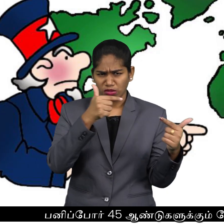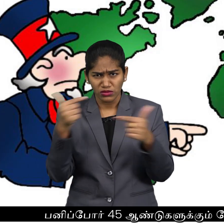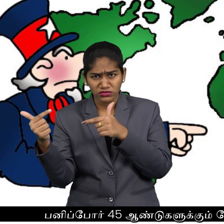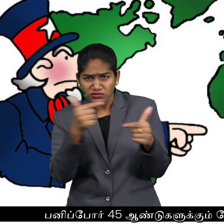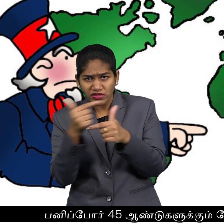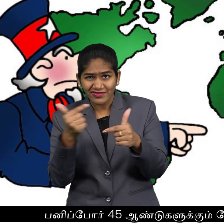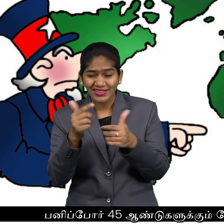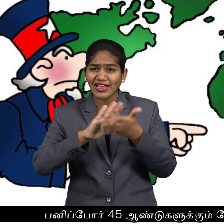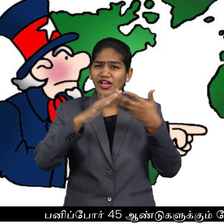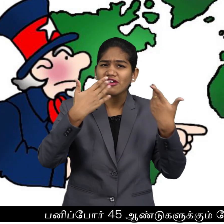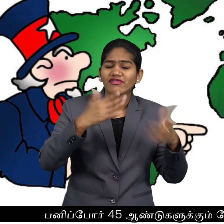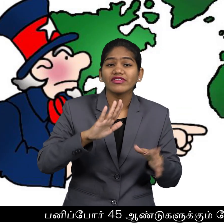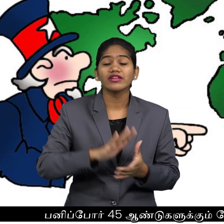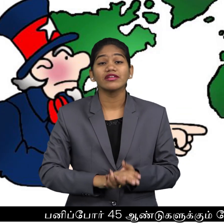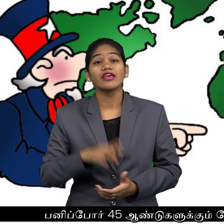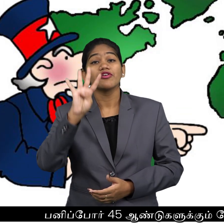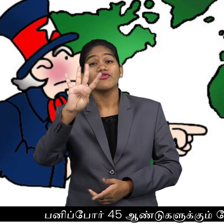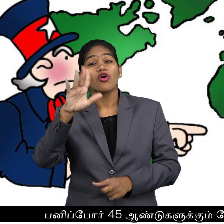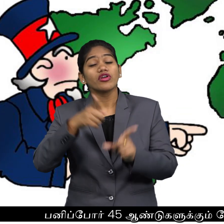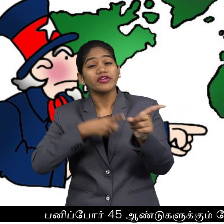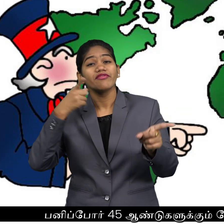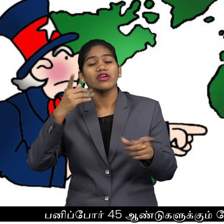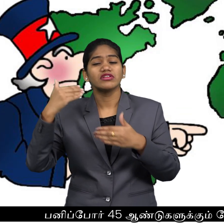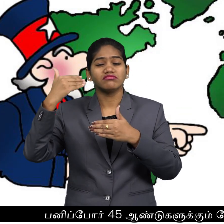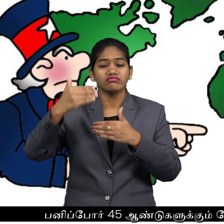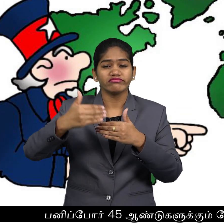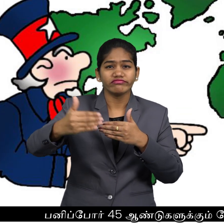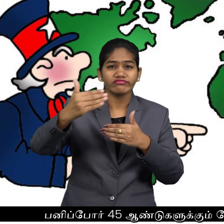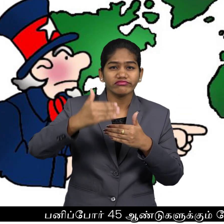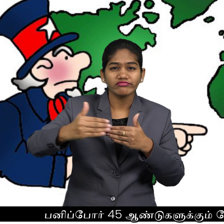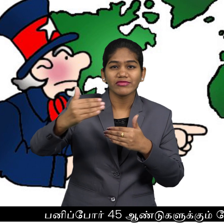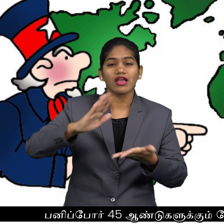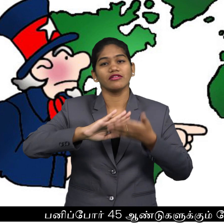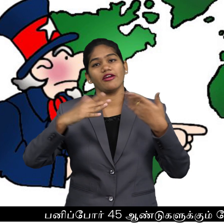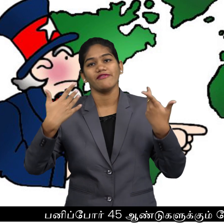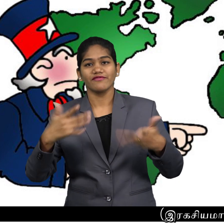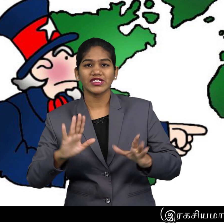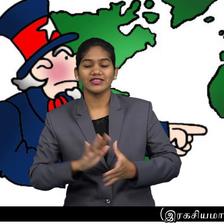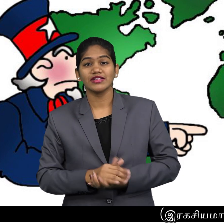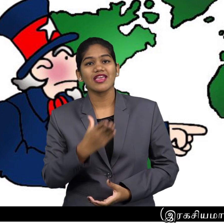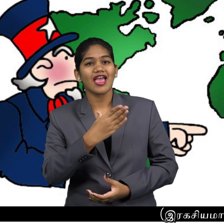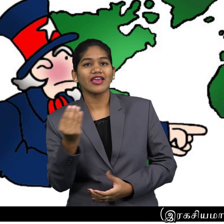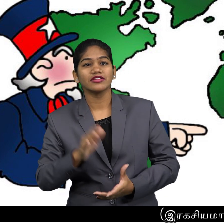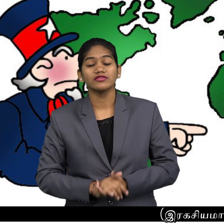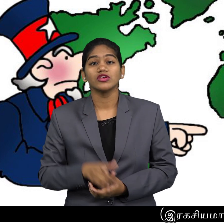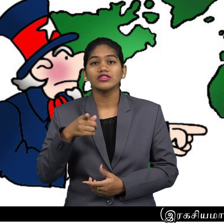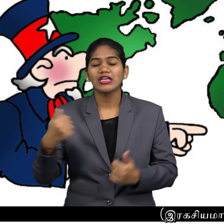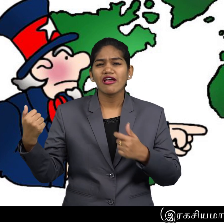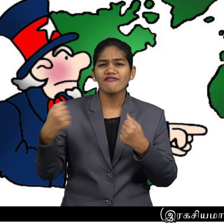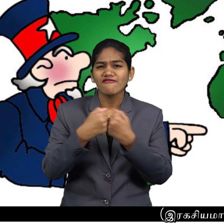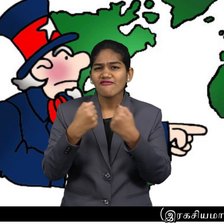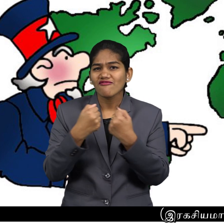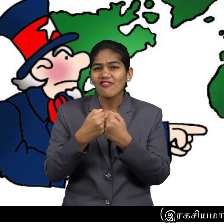பனிப்போர் 45 ஆண்டுகளுக்கும் மேலாக நீடித்தது மற்றும் மறைமுகமாக அதாவது